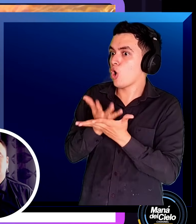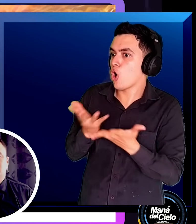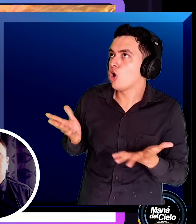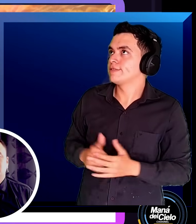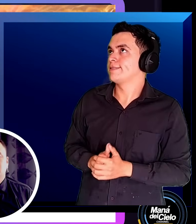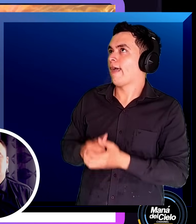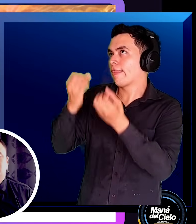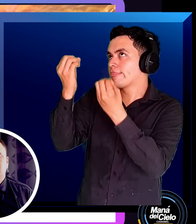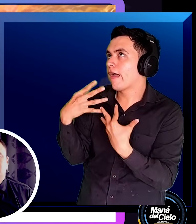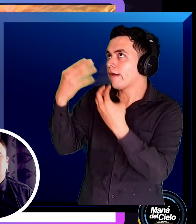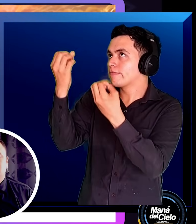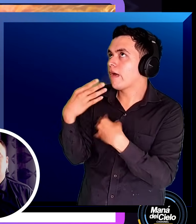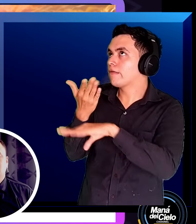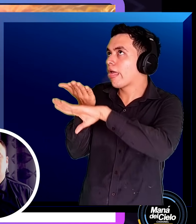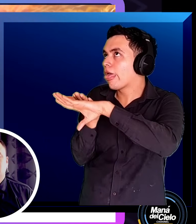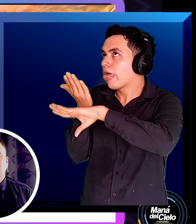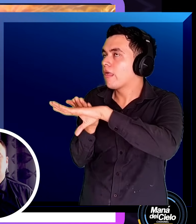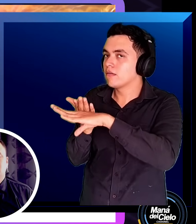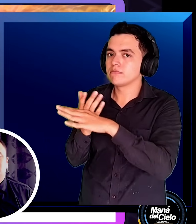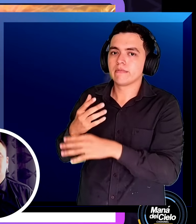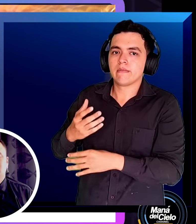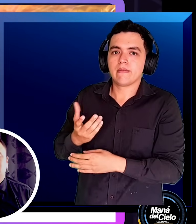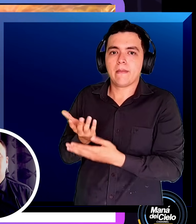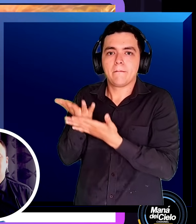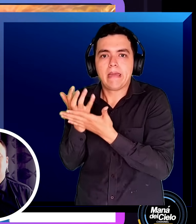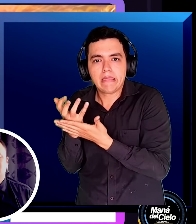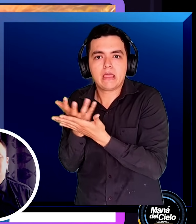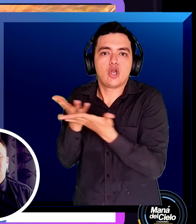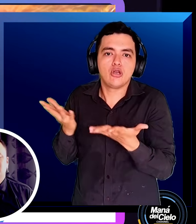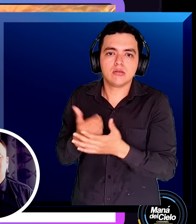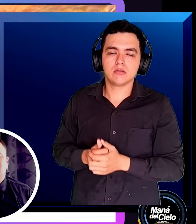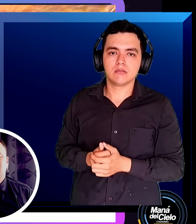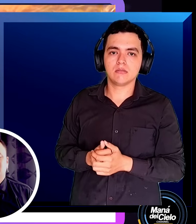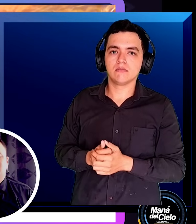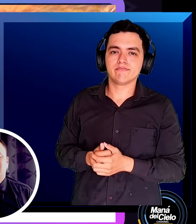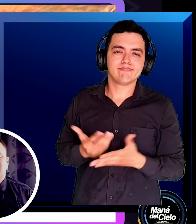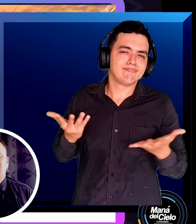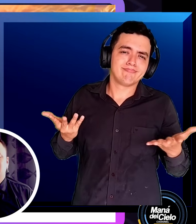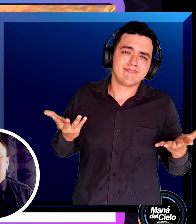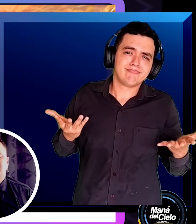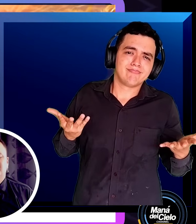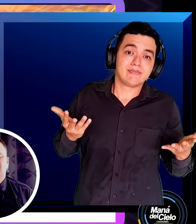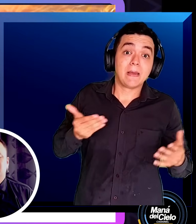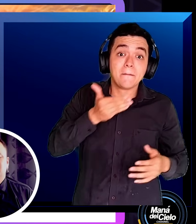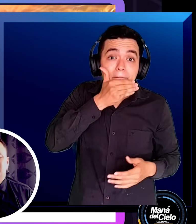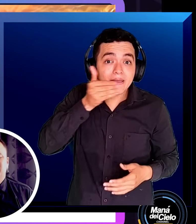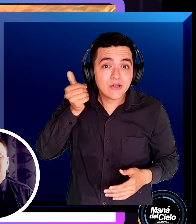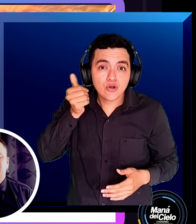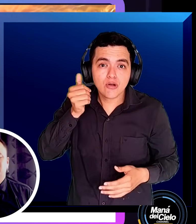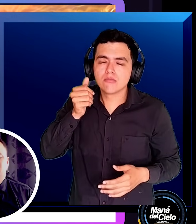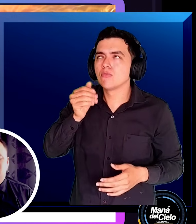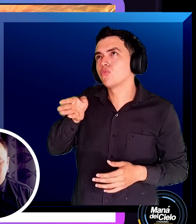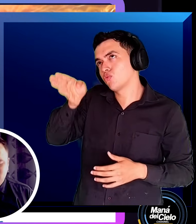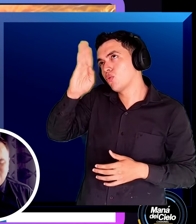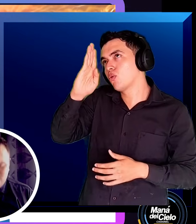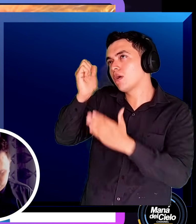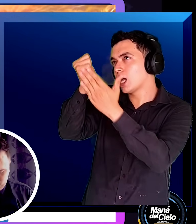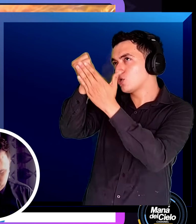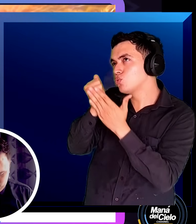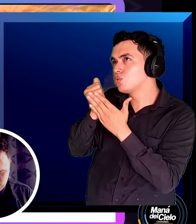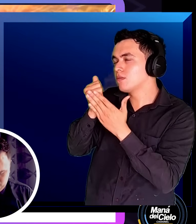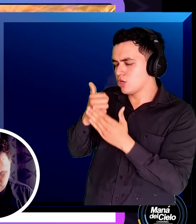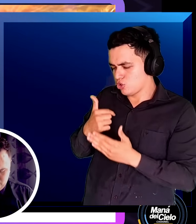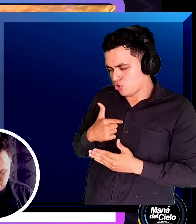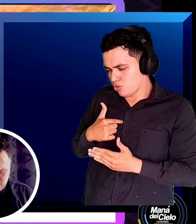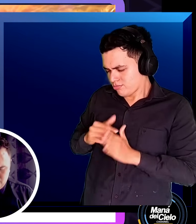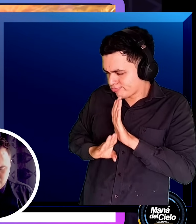Y si usted se lee el capítulo completo, creo que el 8 de Esdras, usted encontrará que la victoria llegó total,